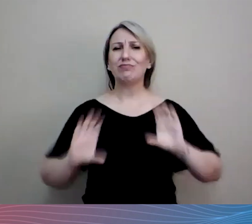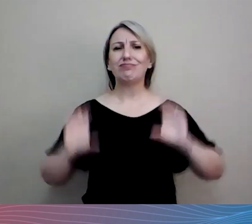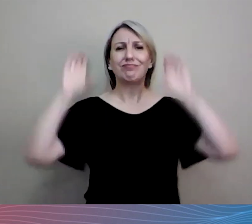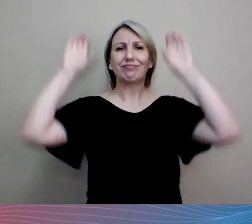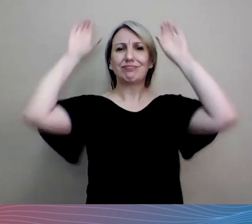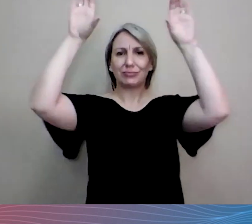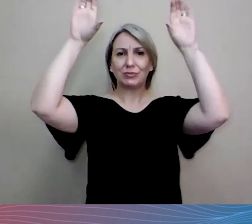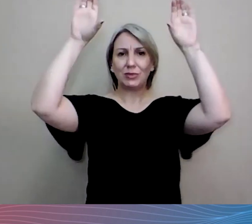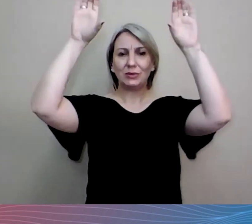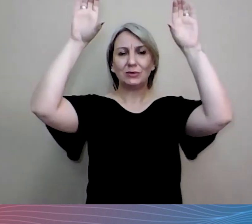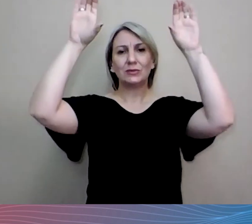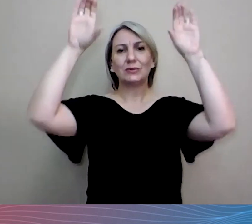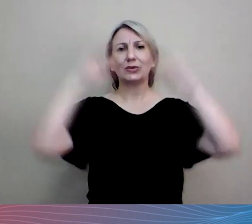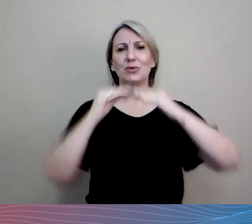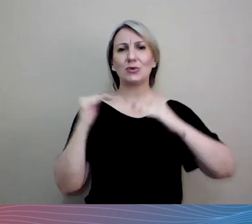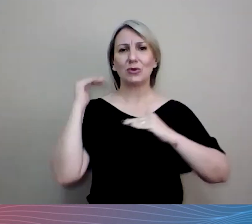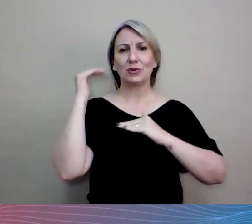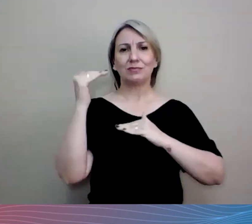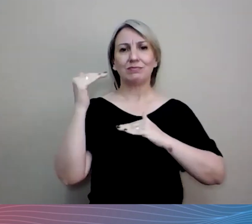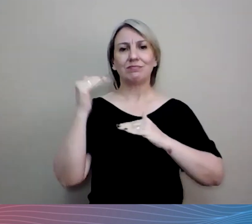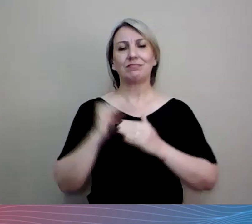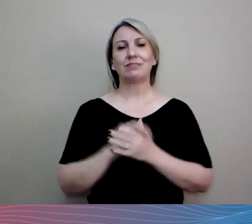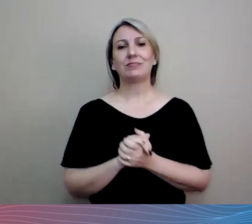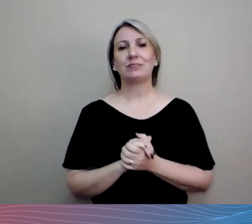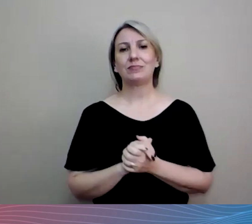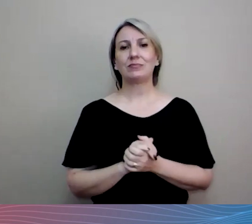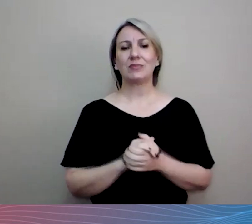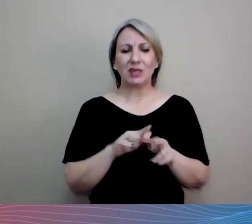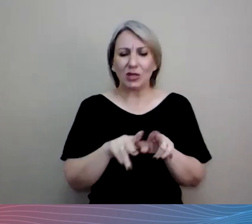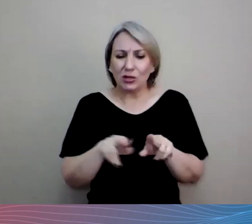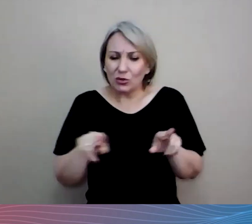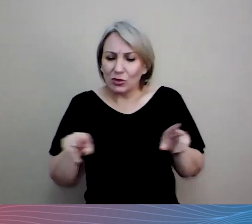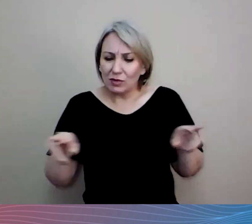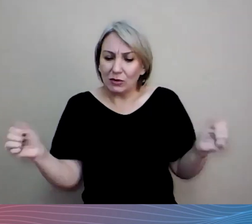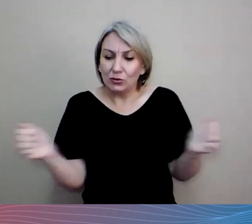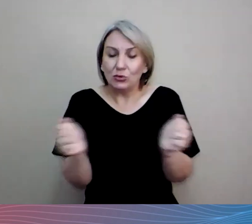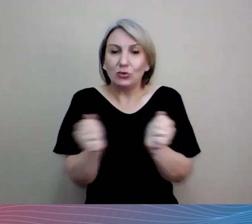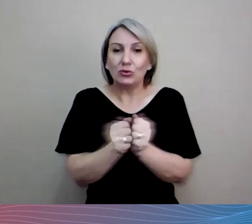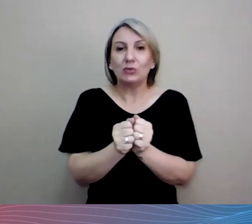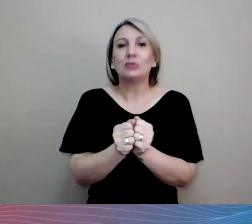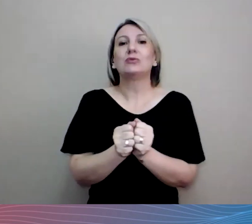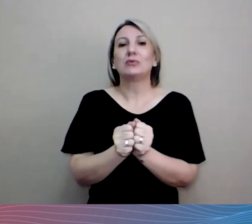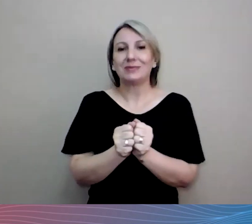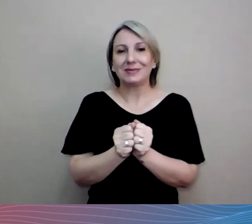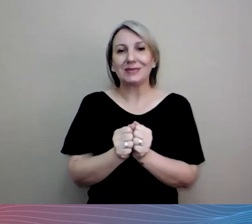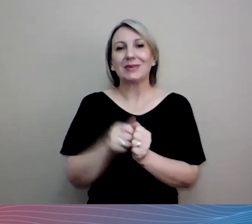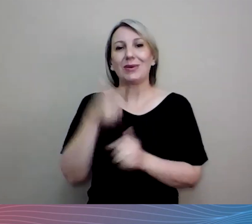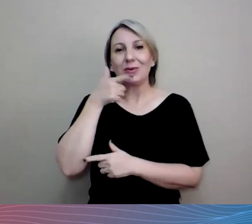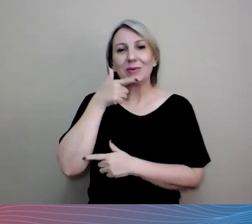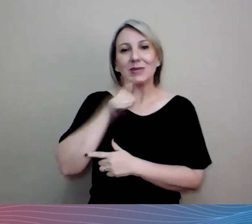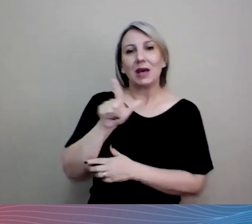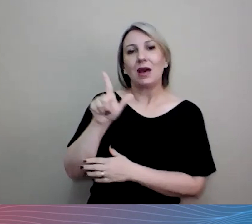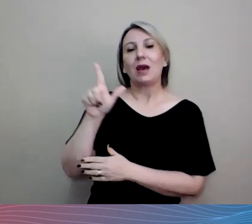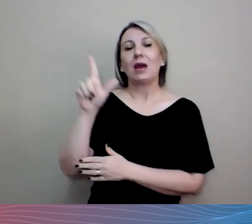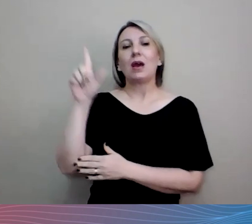inseridos no corpo de Cristo para juntos podermos conhecer as dimensões de Cristo e também conhecer o amor